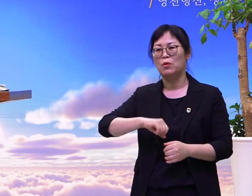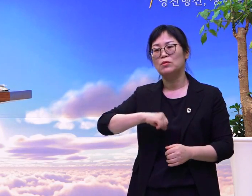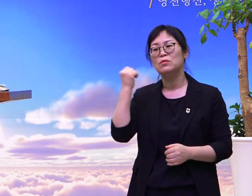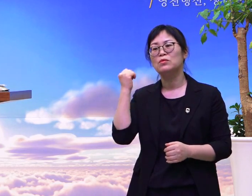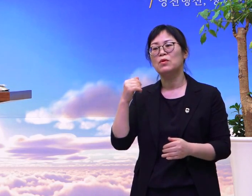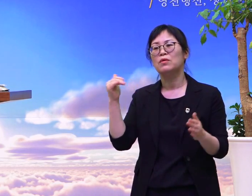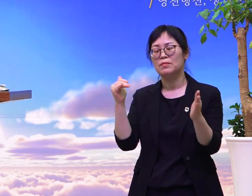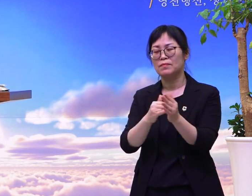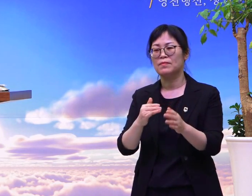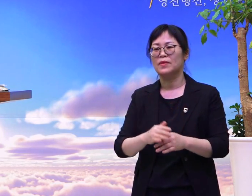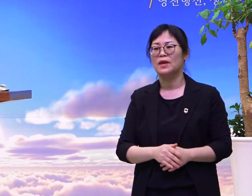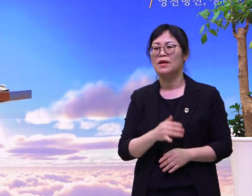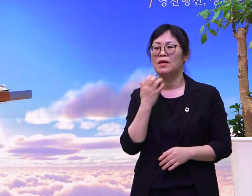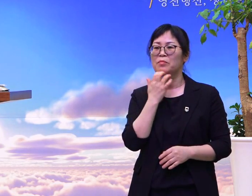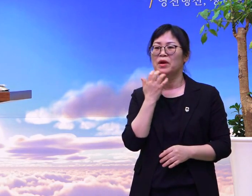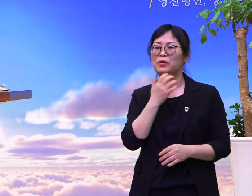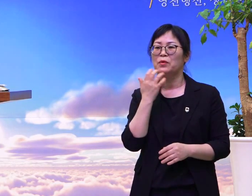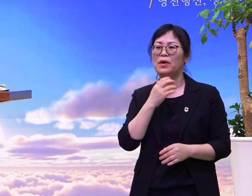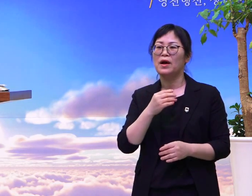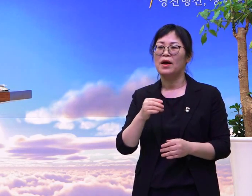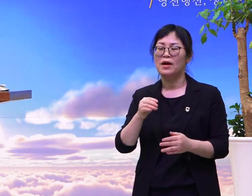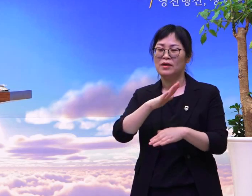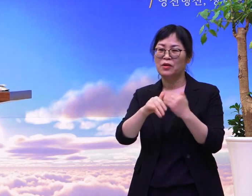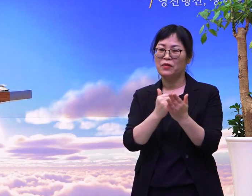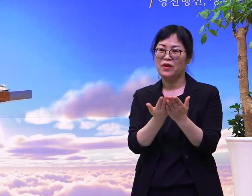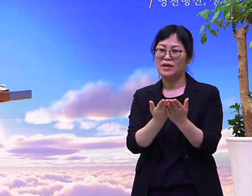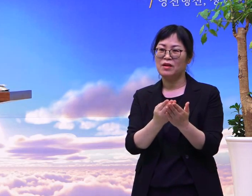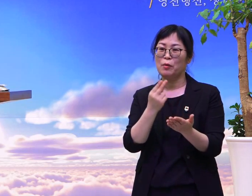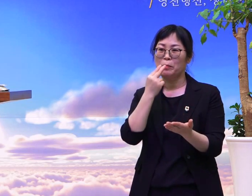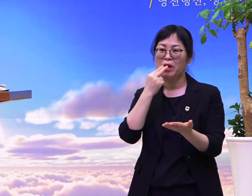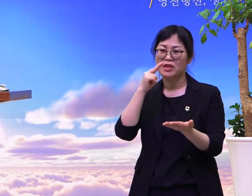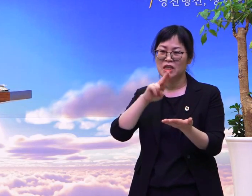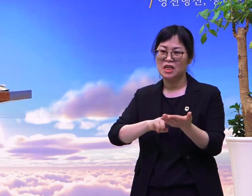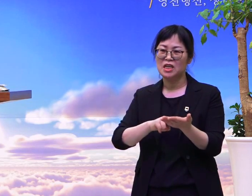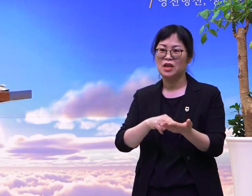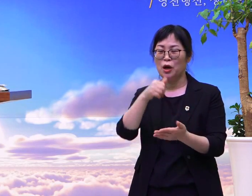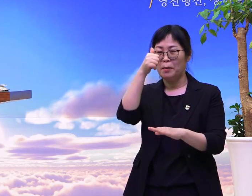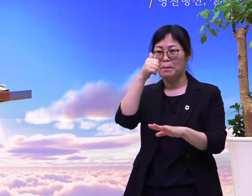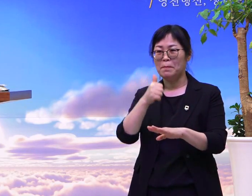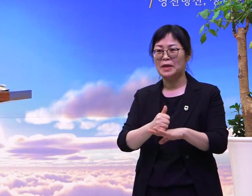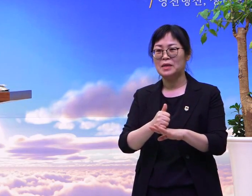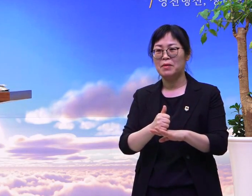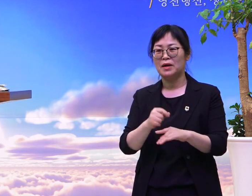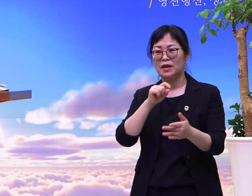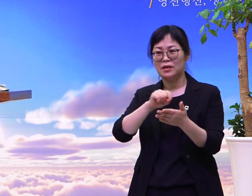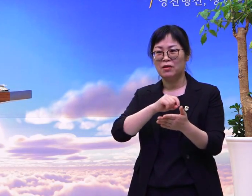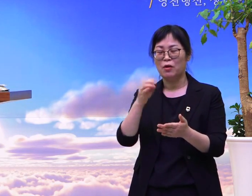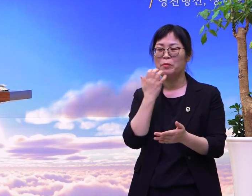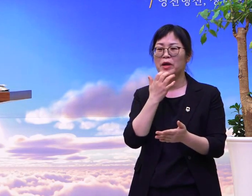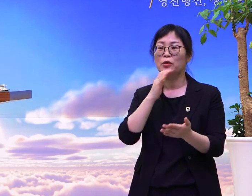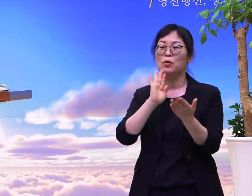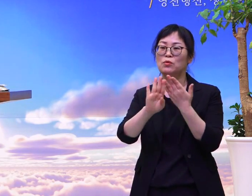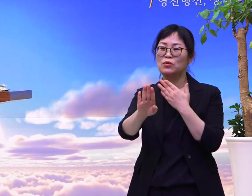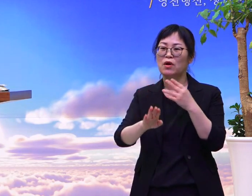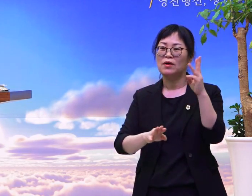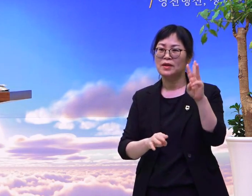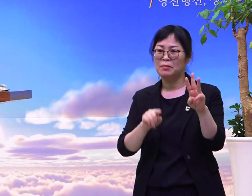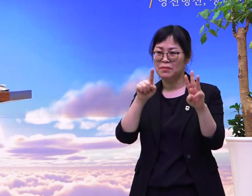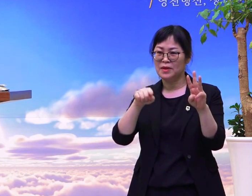베드로가 성경에 남겨놓은 편지가 있는데, 그가 마지막으로 남겼던 베드로 후서의 3장